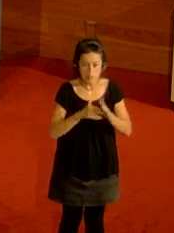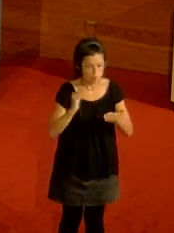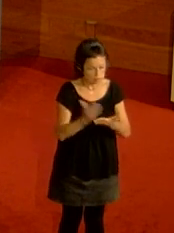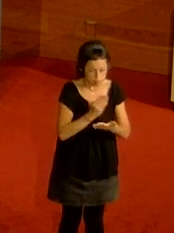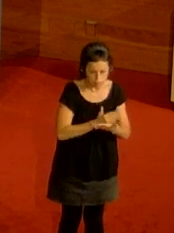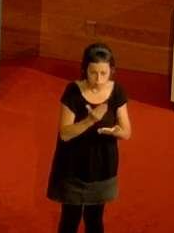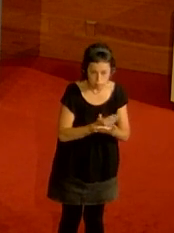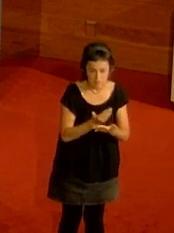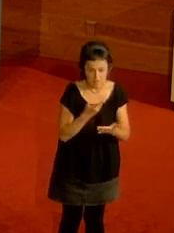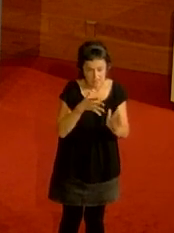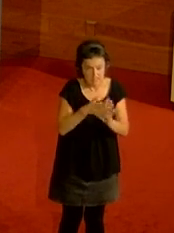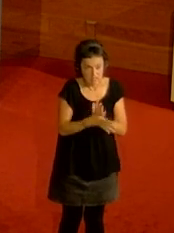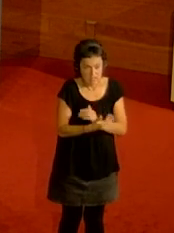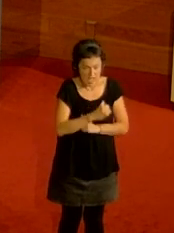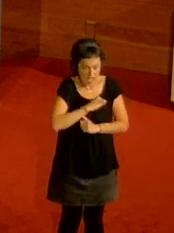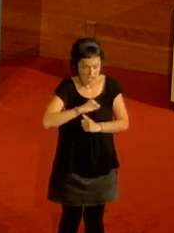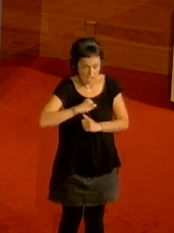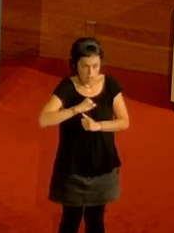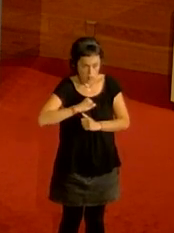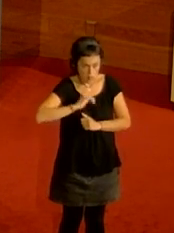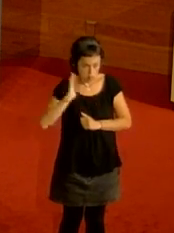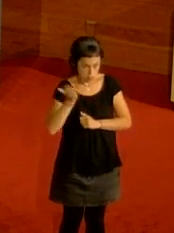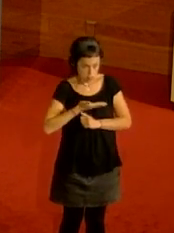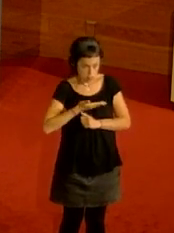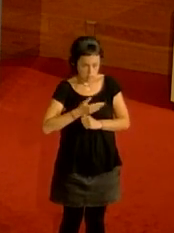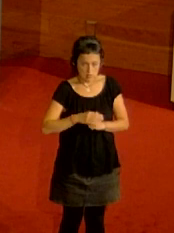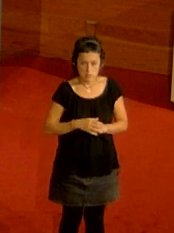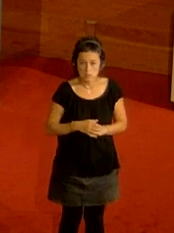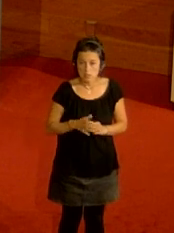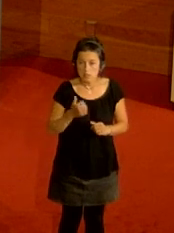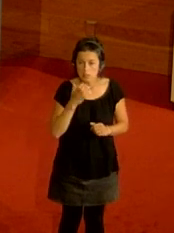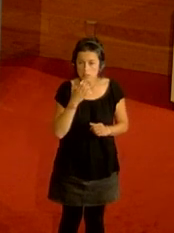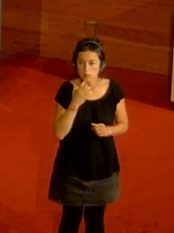hiperproducción a mí me interesa observar como la